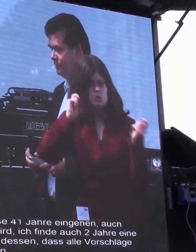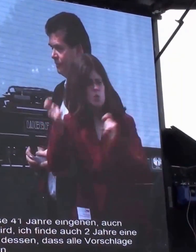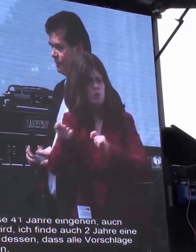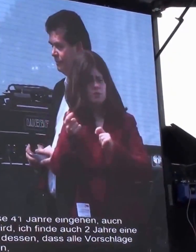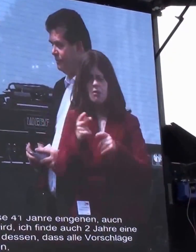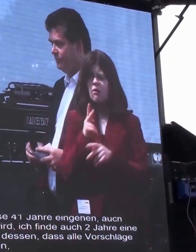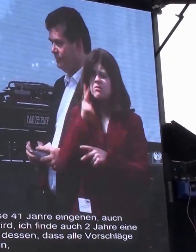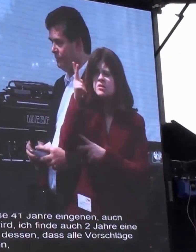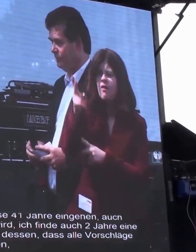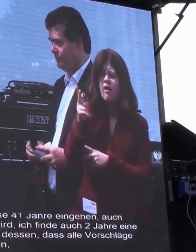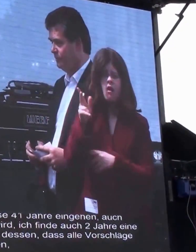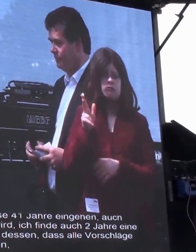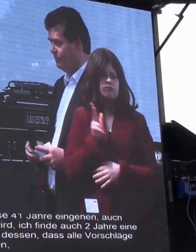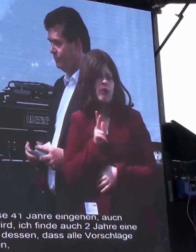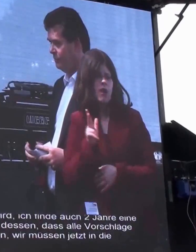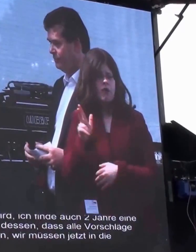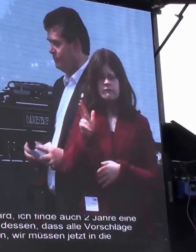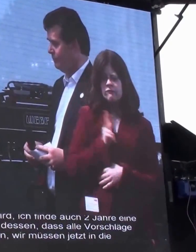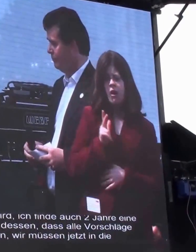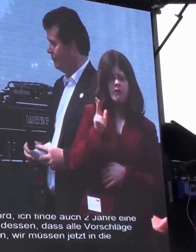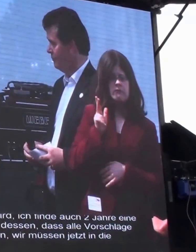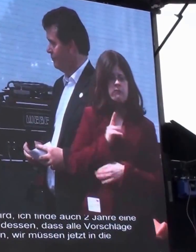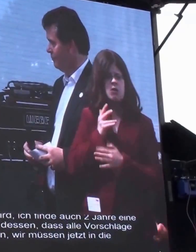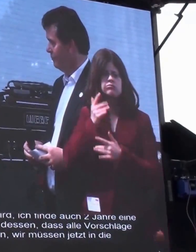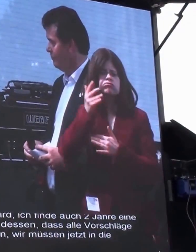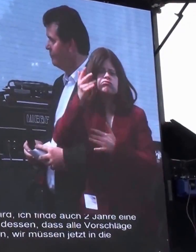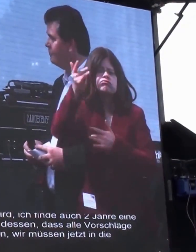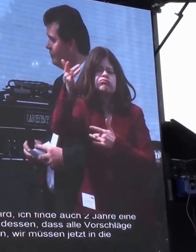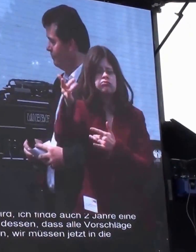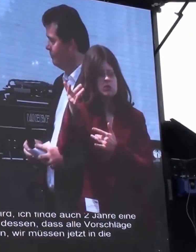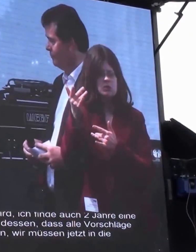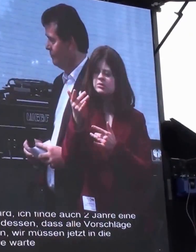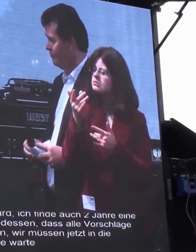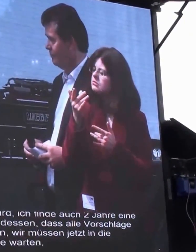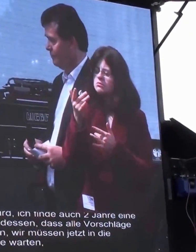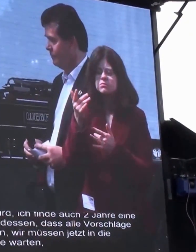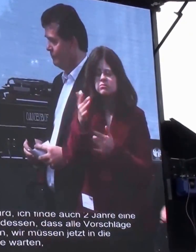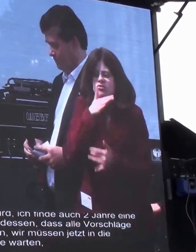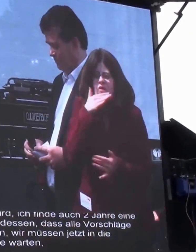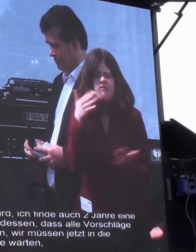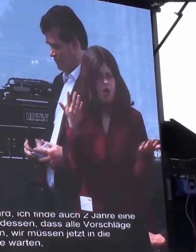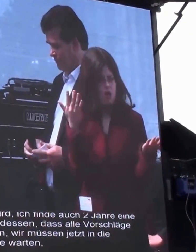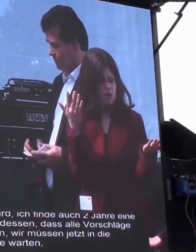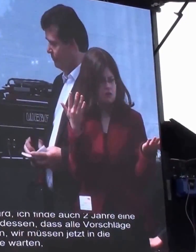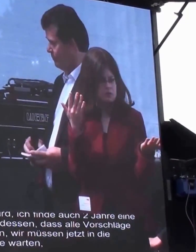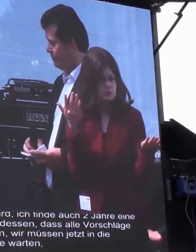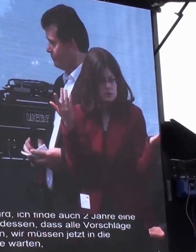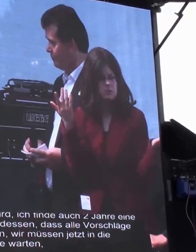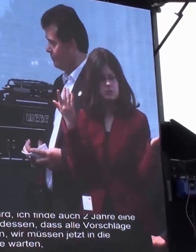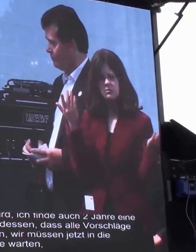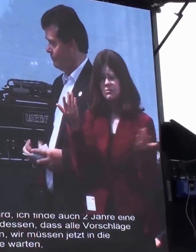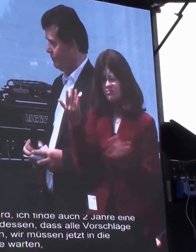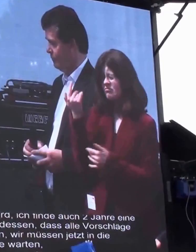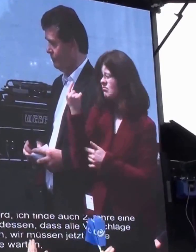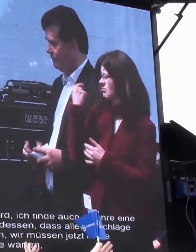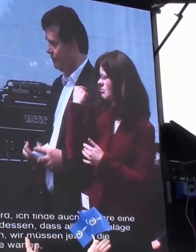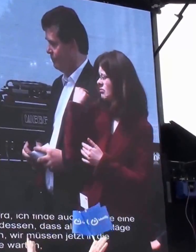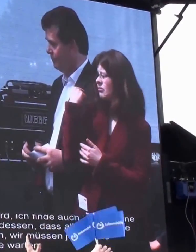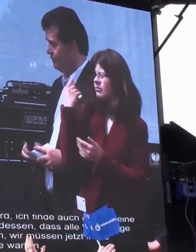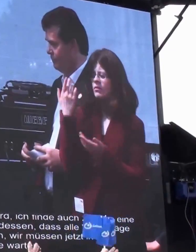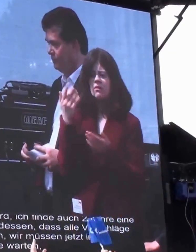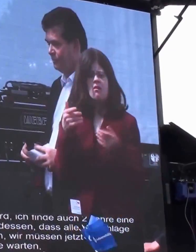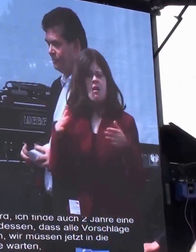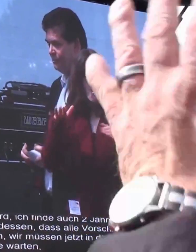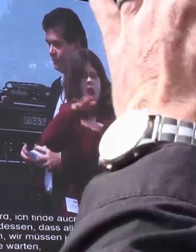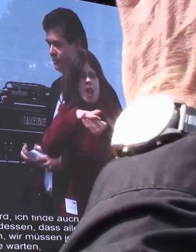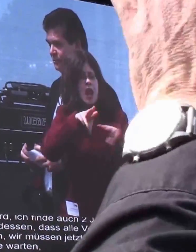2 Jahre warten, bis eine Vorlage kommt, weil Das wurde vorhin ja auch angesprochen, dass die